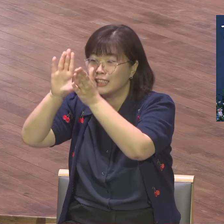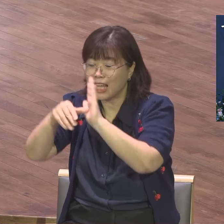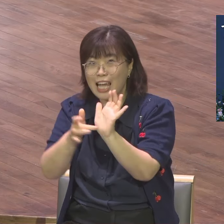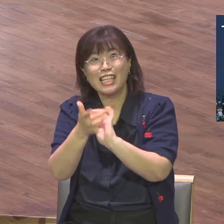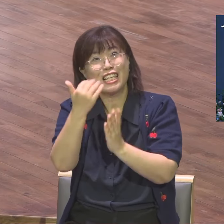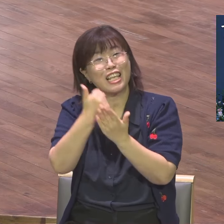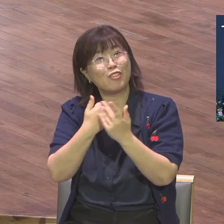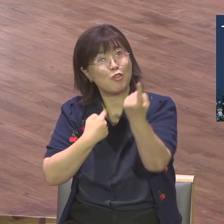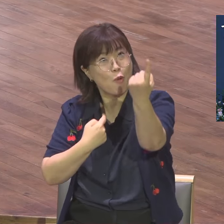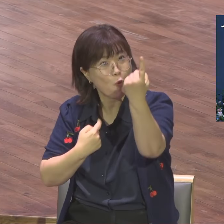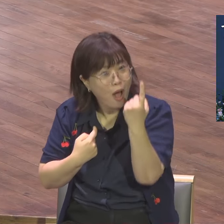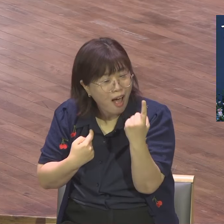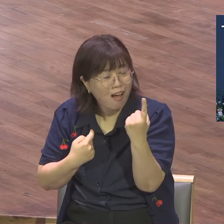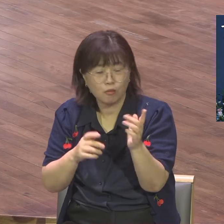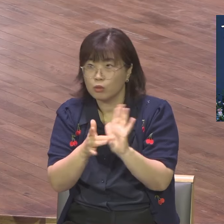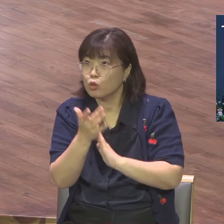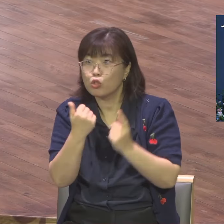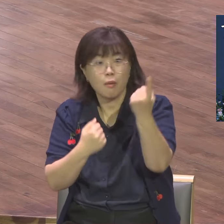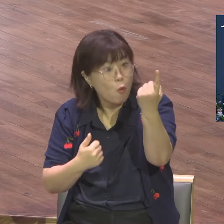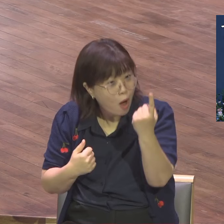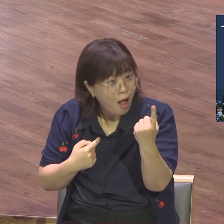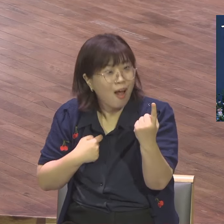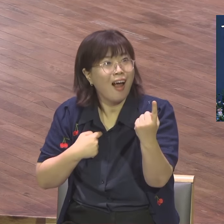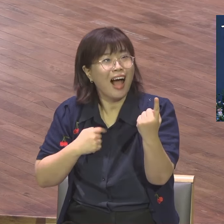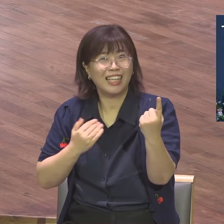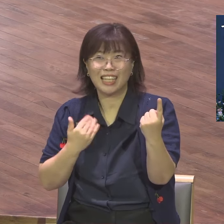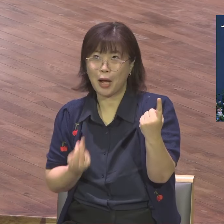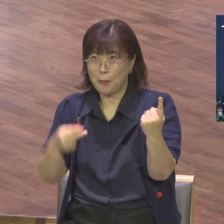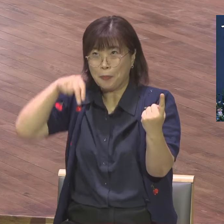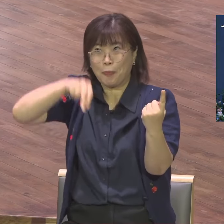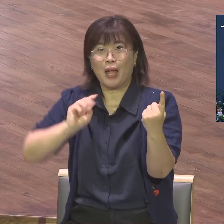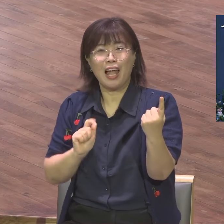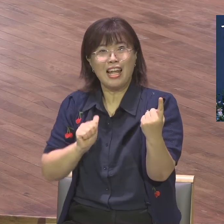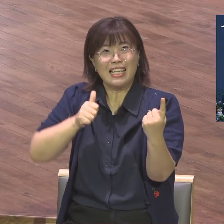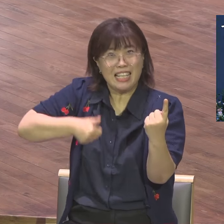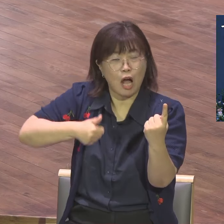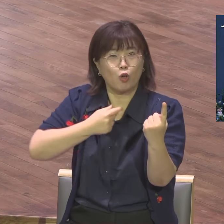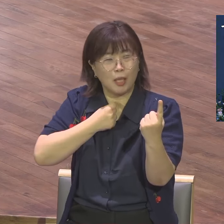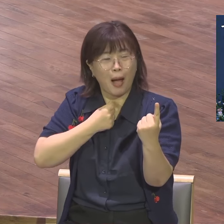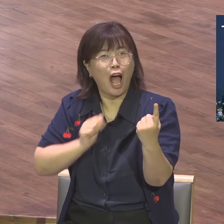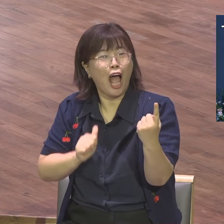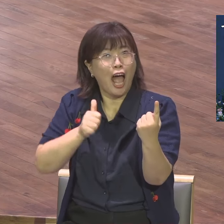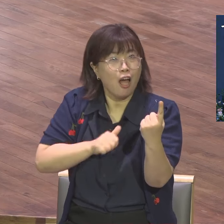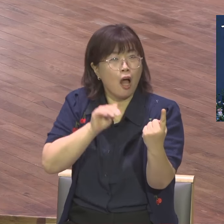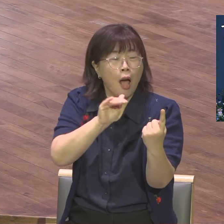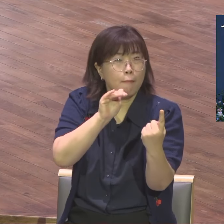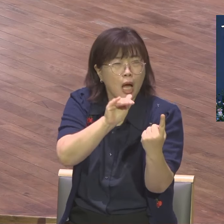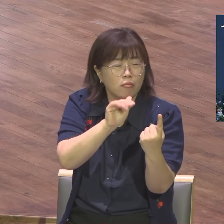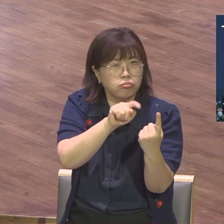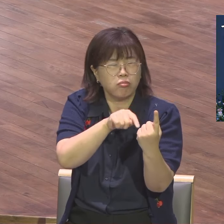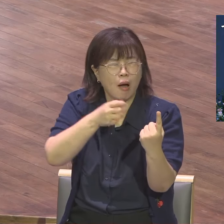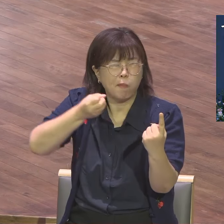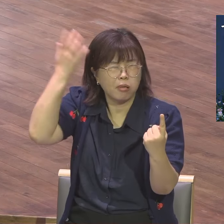그리고 인사를 해야 되잖아요. 인사를 해야 되는데 갑자기 예수님 이름이 생각이 안 나.